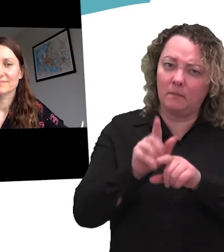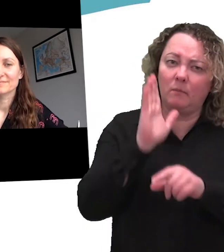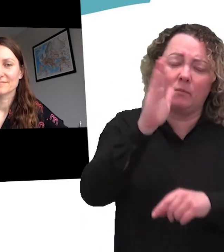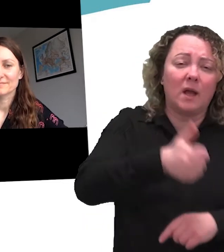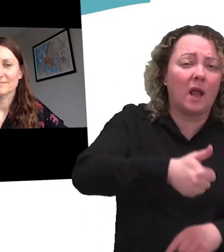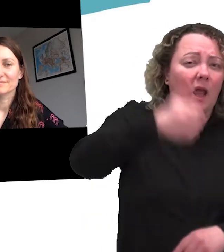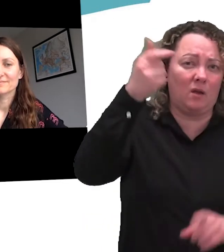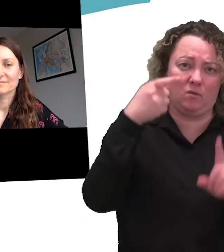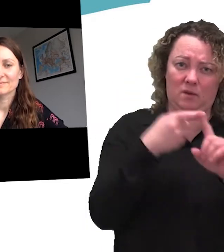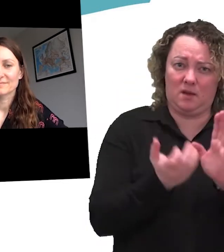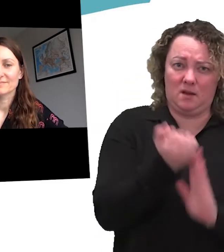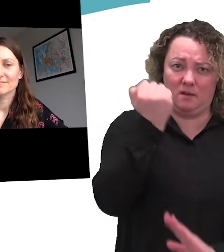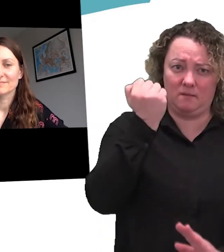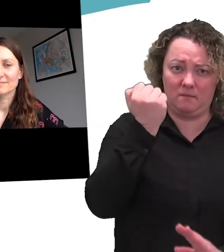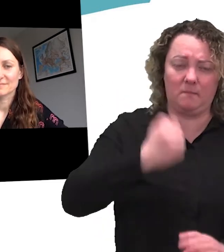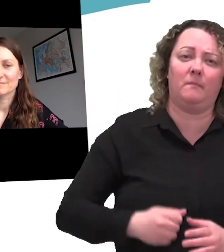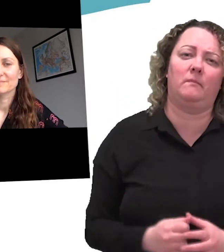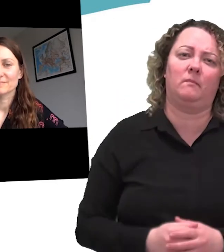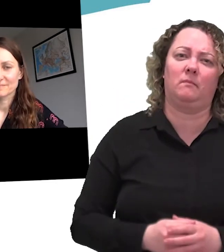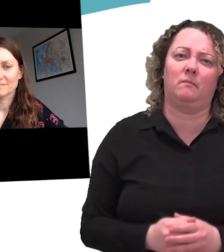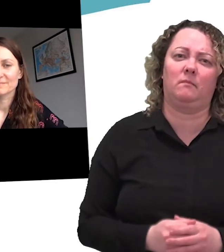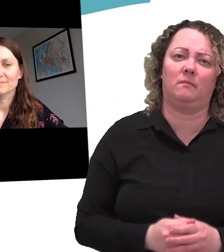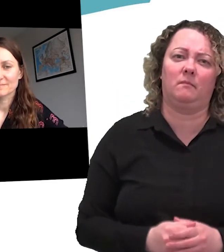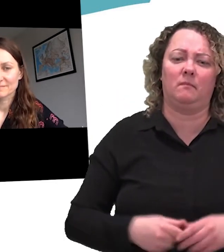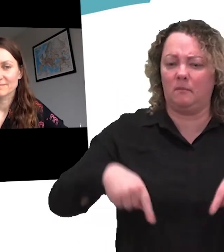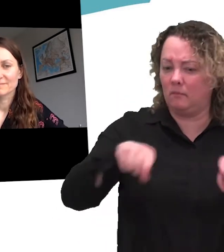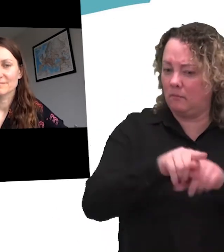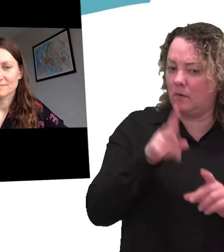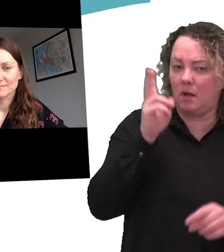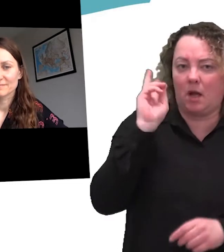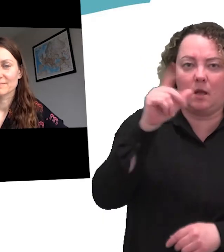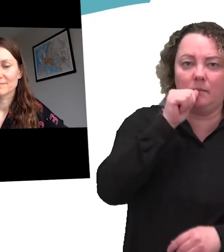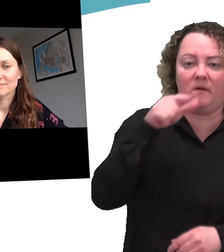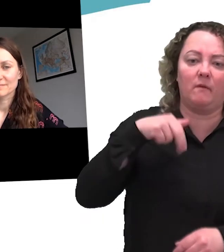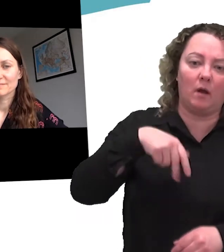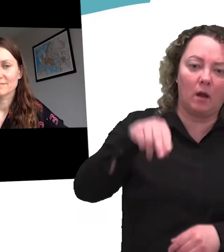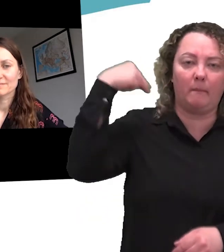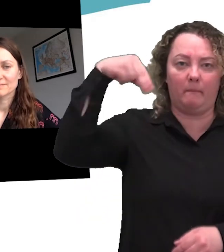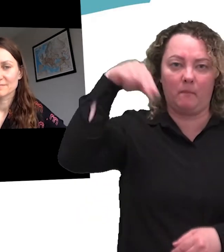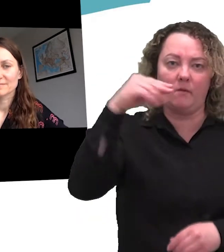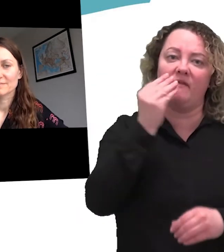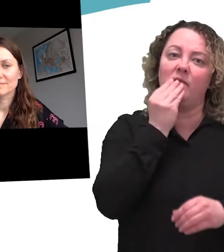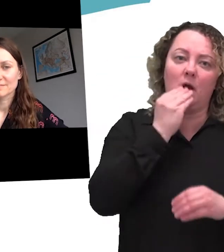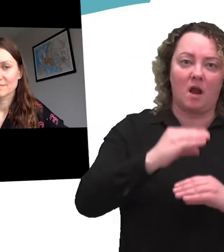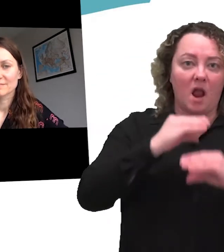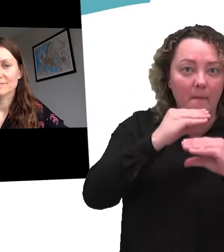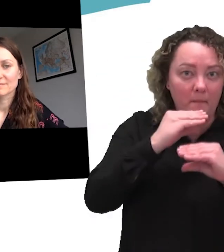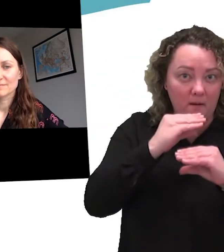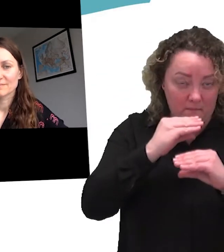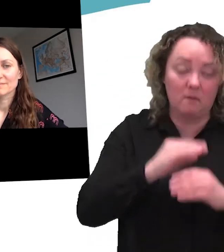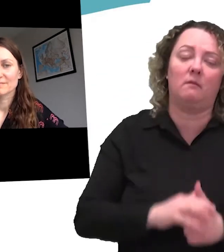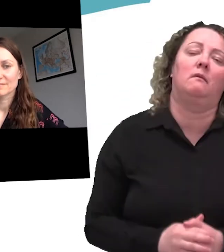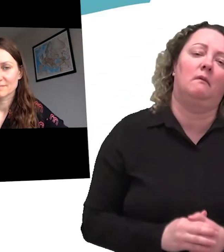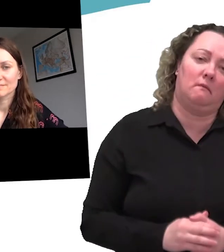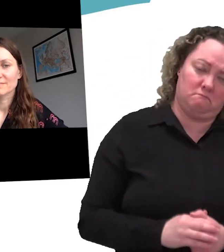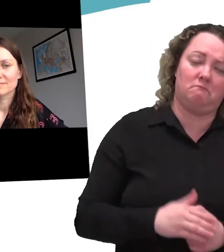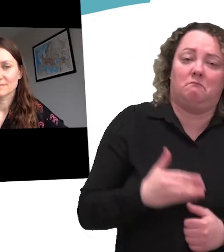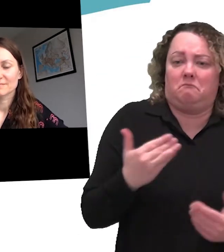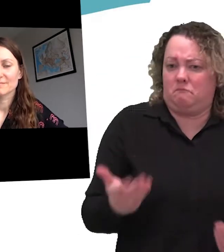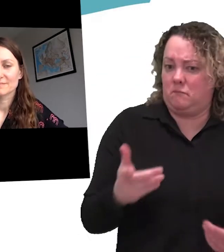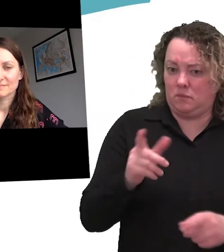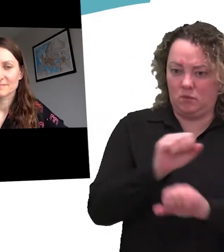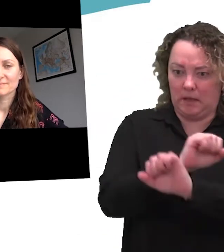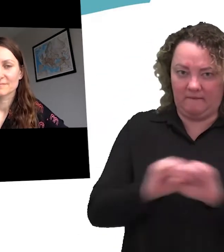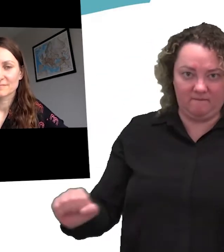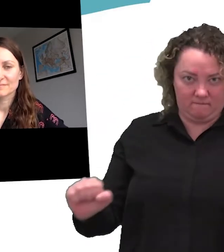paauglius, kurie eina valgyti kebabų per pertraukas, tai jeigu uždrausim jiems valgyti tos,